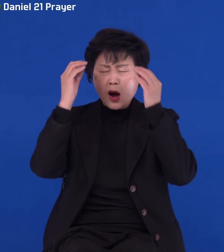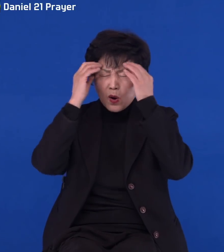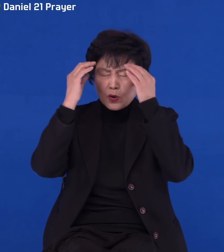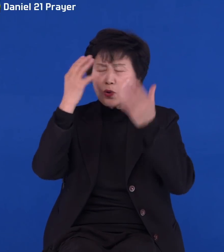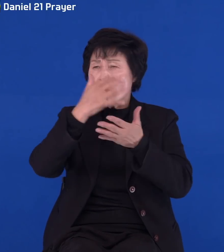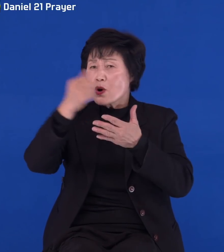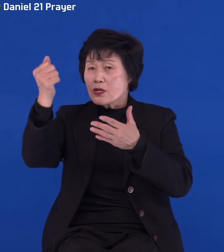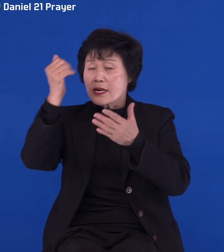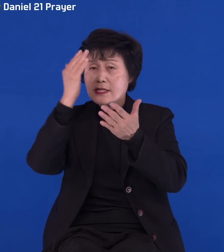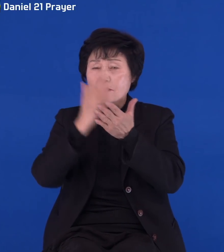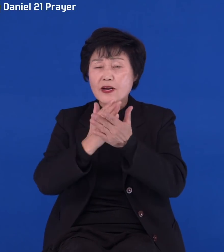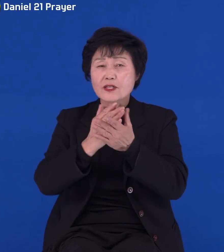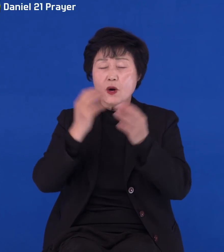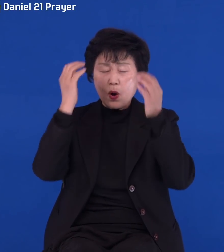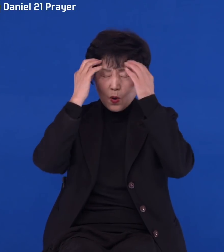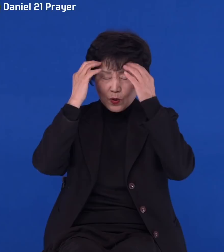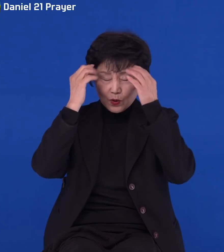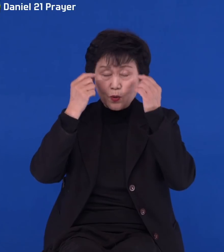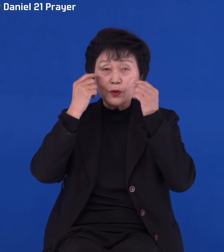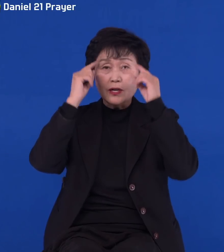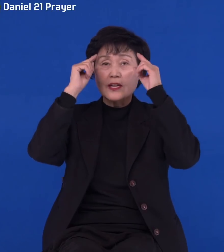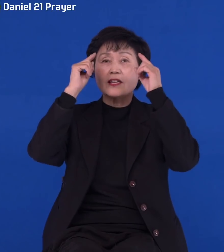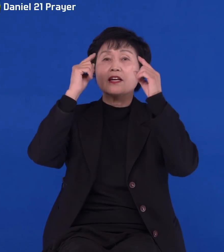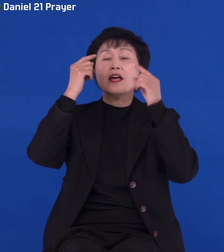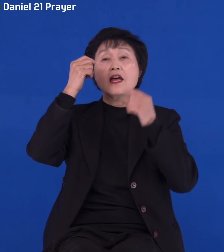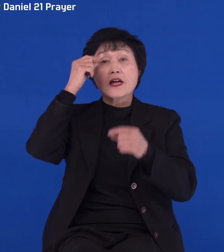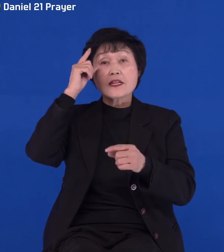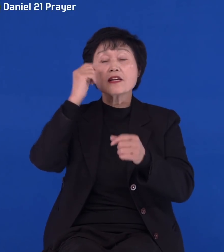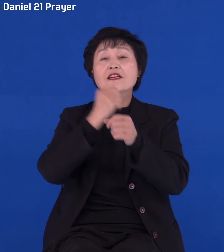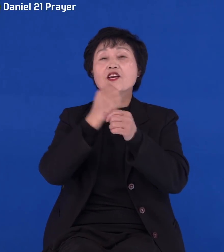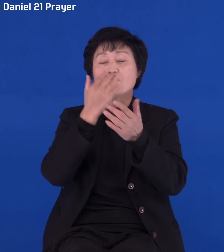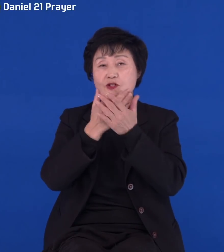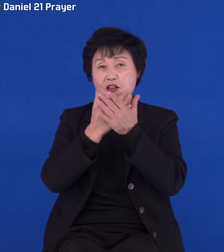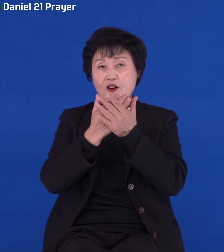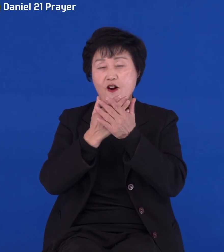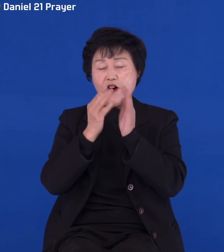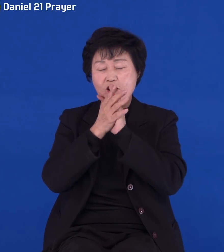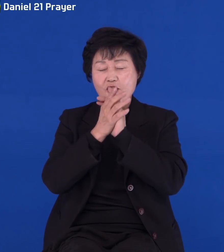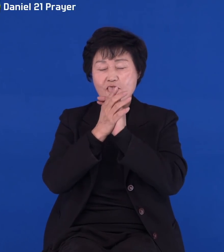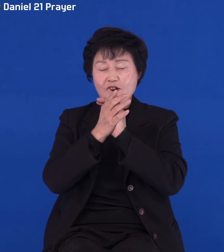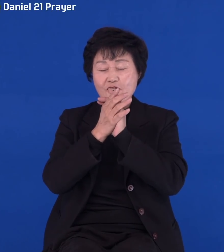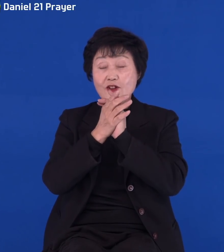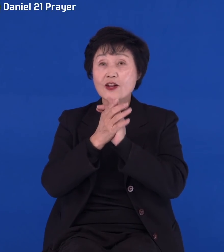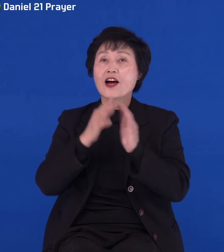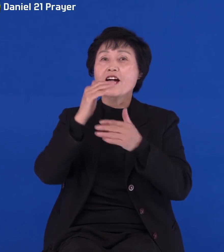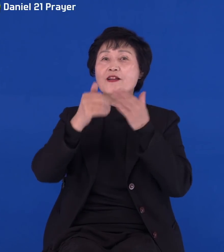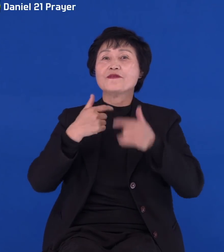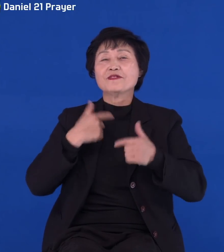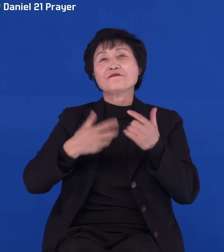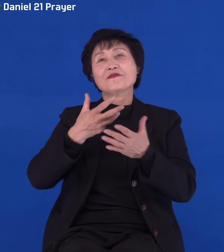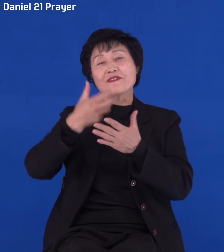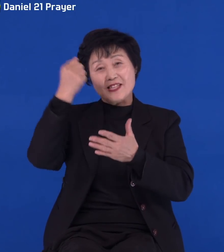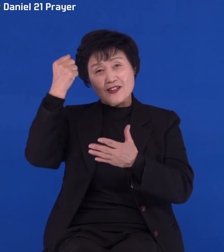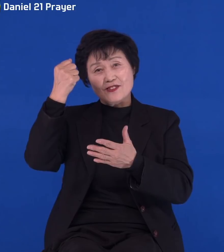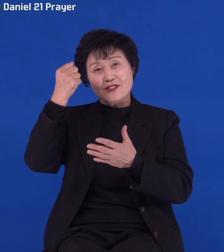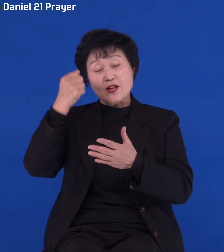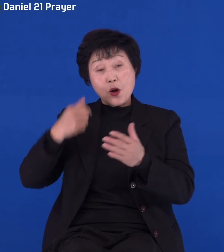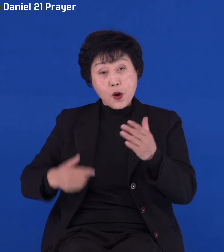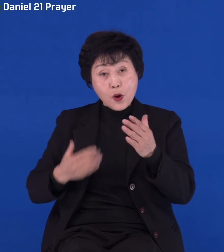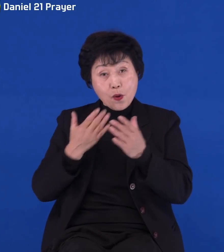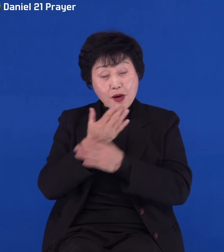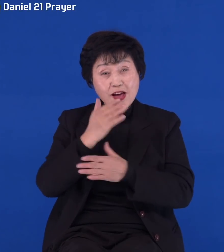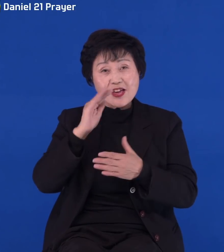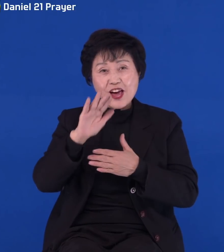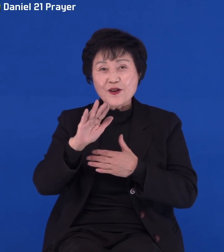주십시오라고. 하나님은 그 기도를 기뻐 받아주셨어요. 철저하게 회개한 뒤에 상상할 수 없는 방법으로 우리 주님이